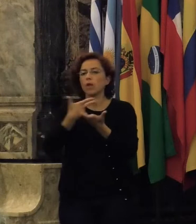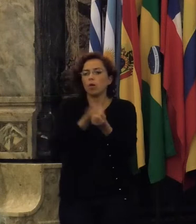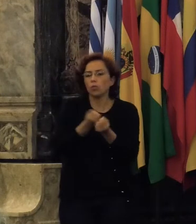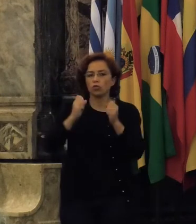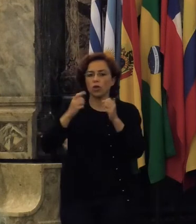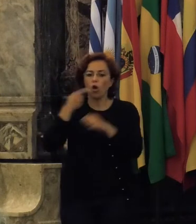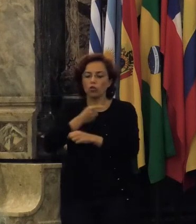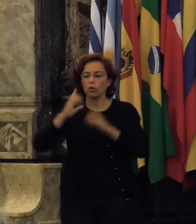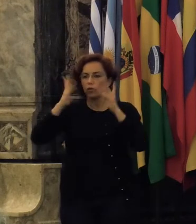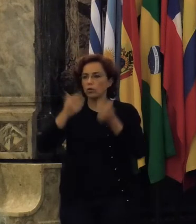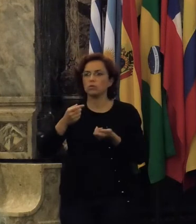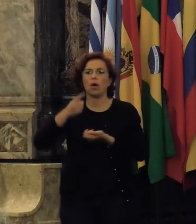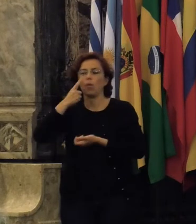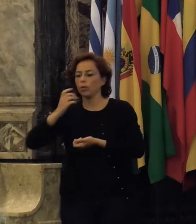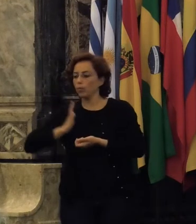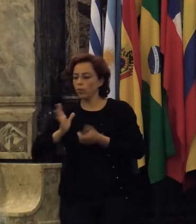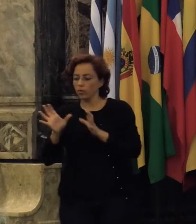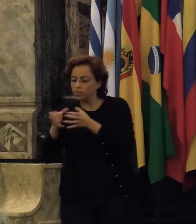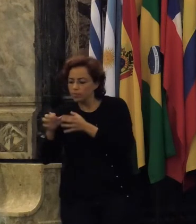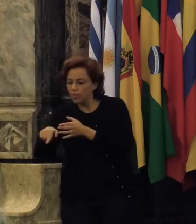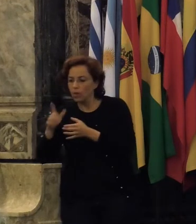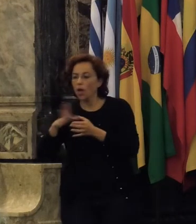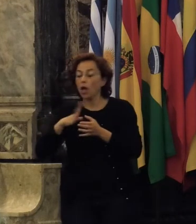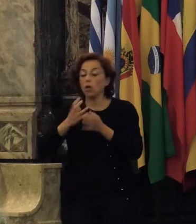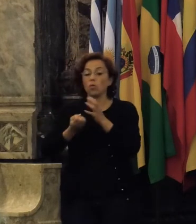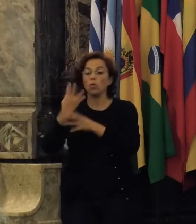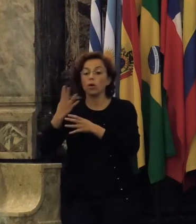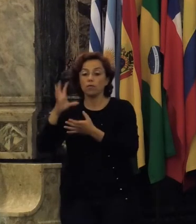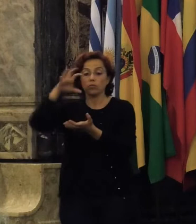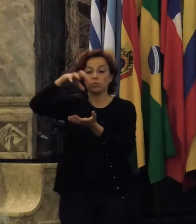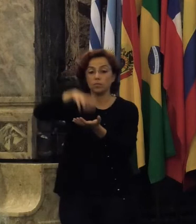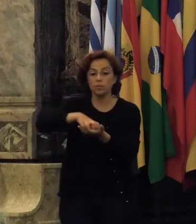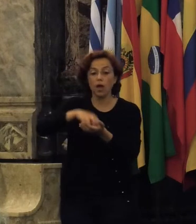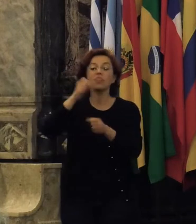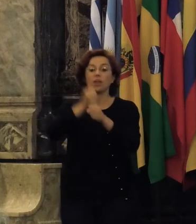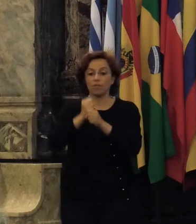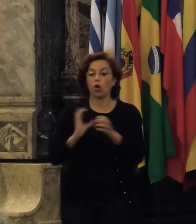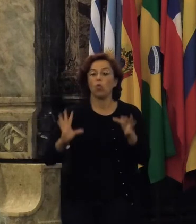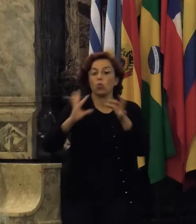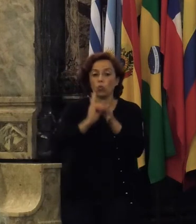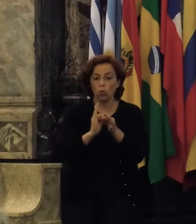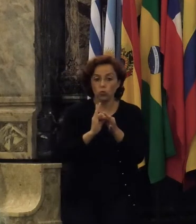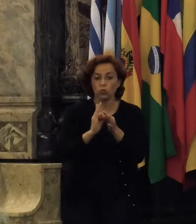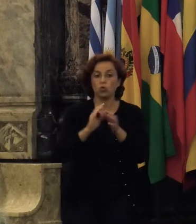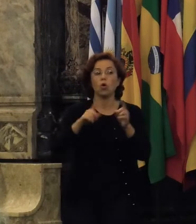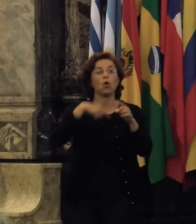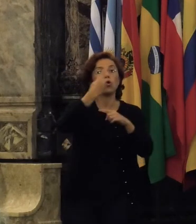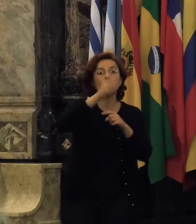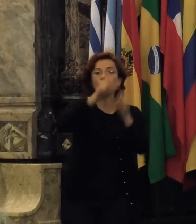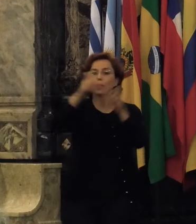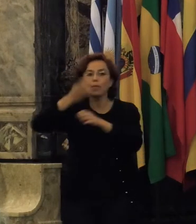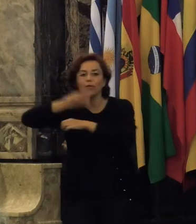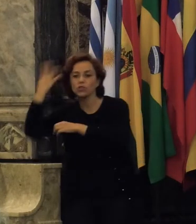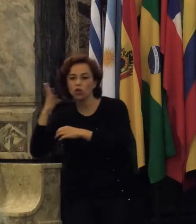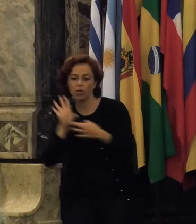género, ubican a las prácticas en un nuevo escenario, el trabajo con colegas de otras disciplinas.